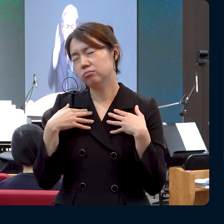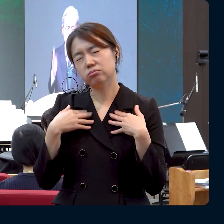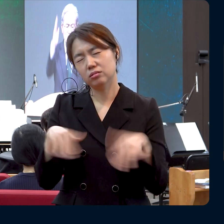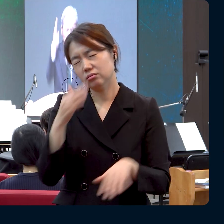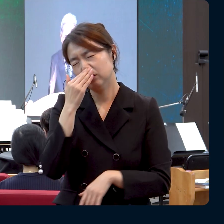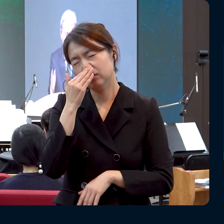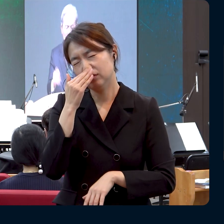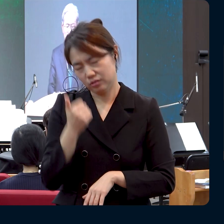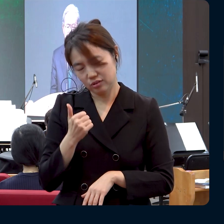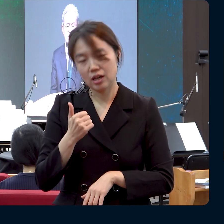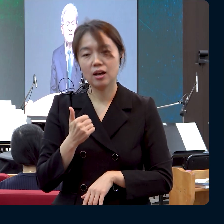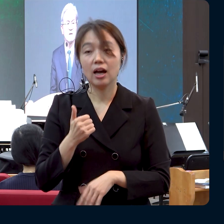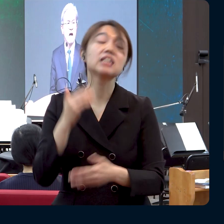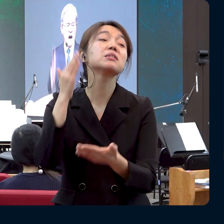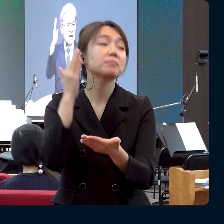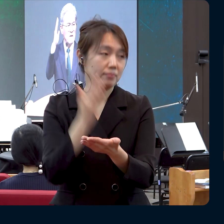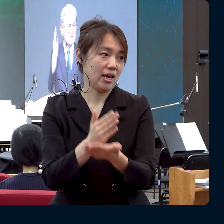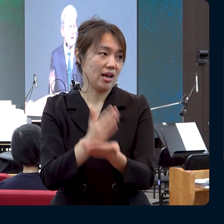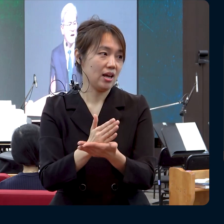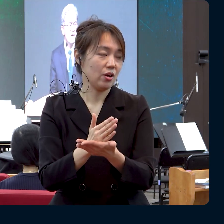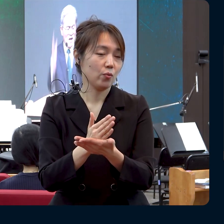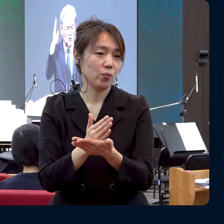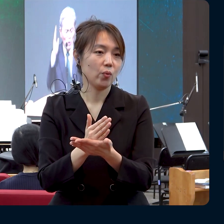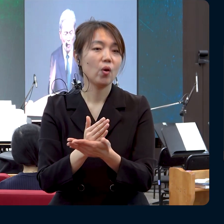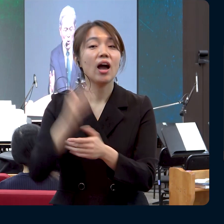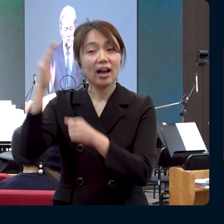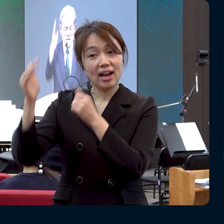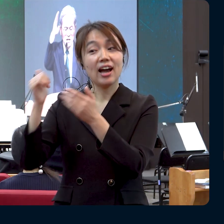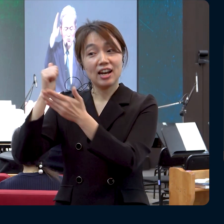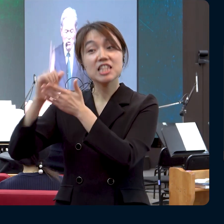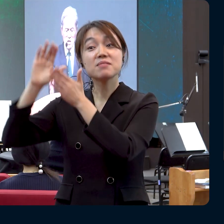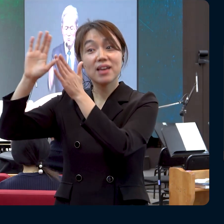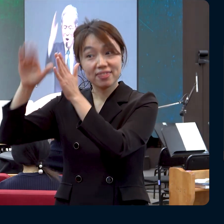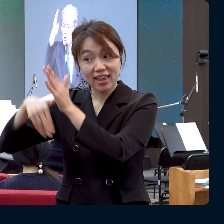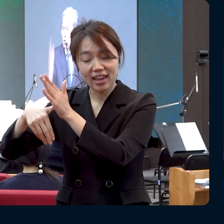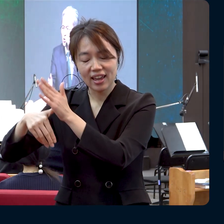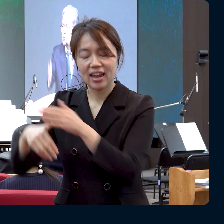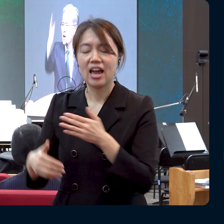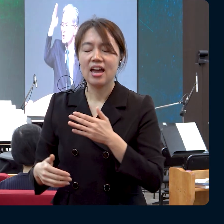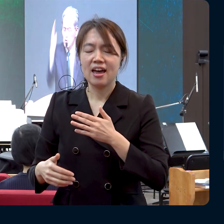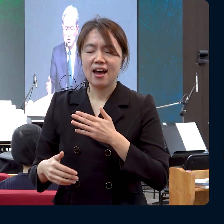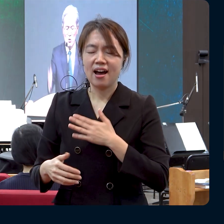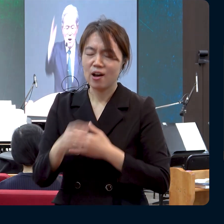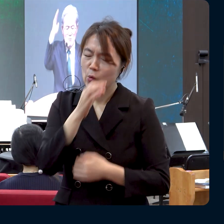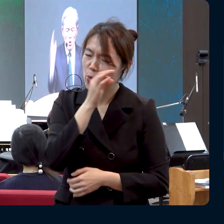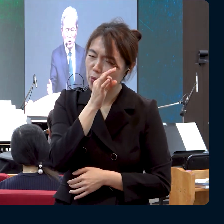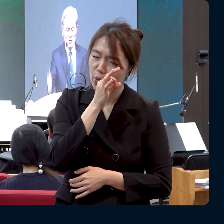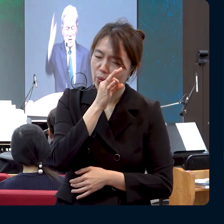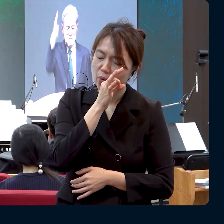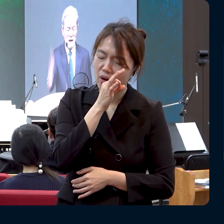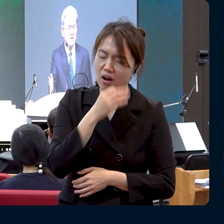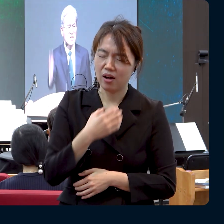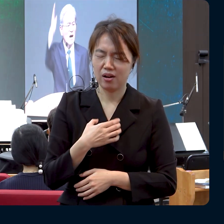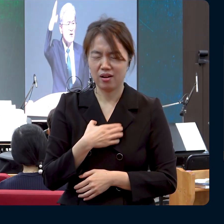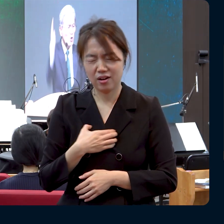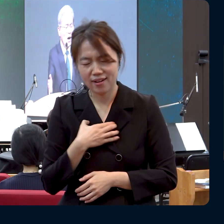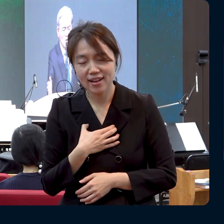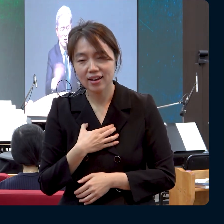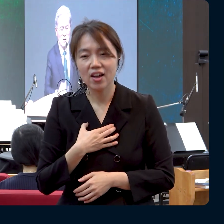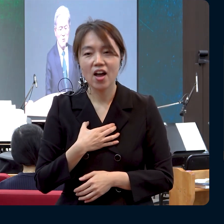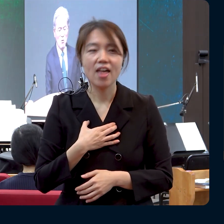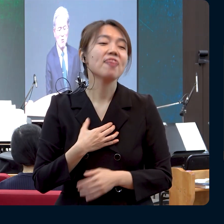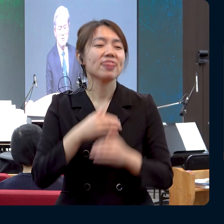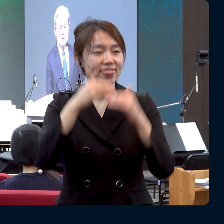함께 이 꿈을 꾸십시오. 하나님의 때에 나를 괴롭혀온 이 눌림과 고통과 수치와 모든 것이 반드시 다